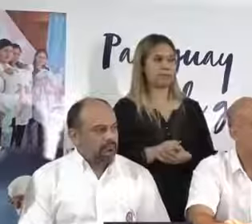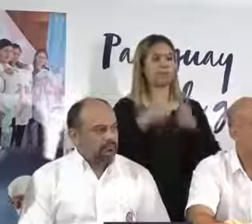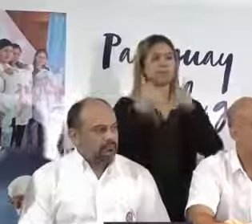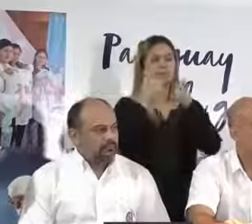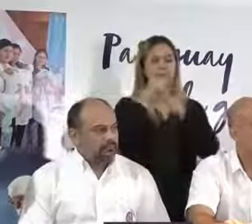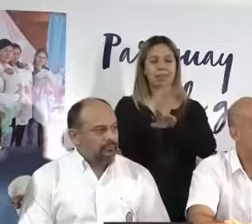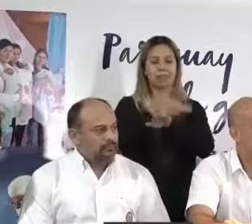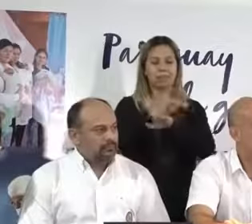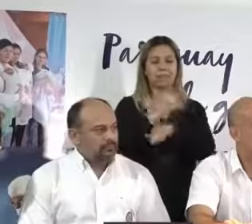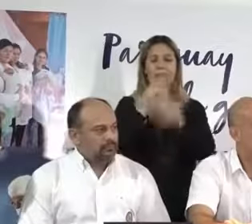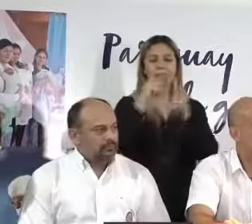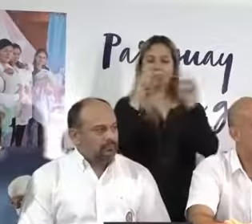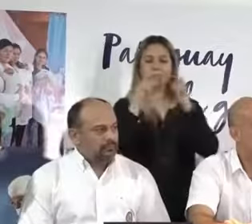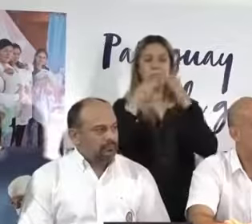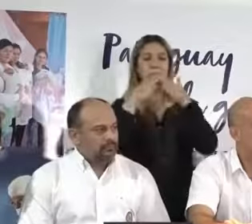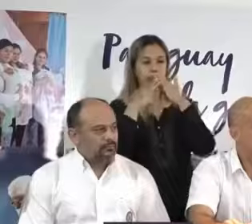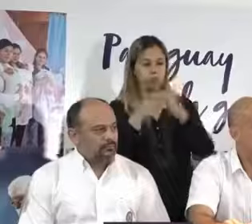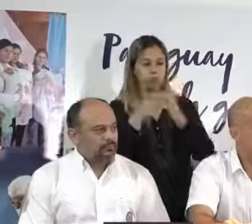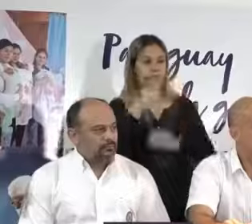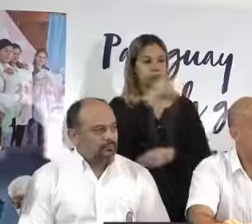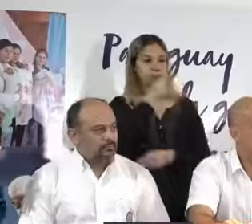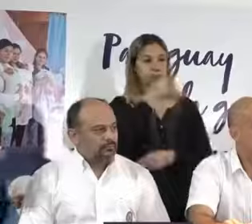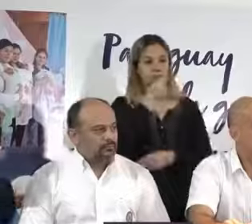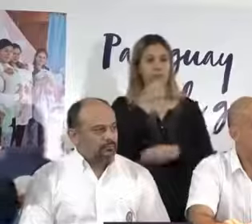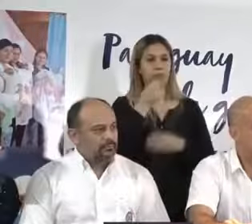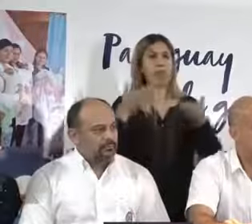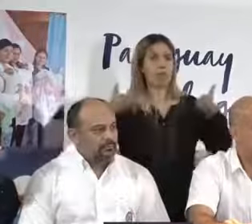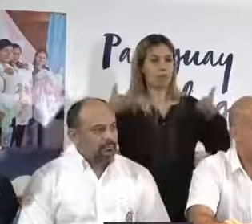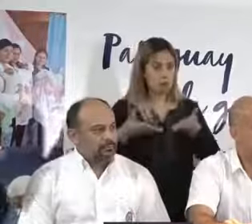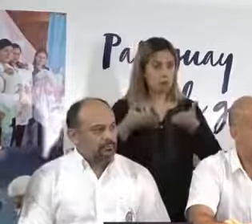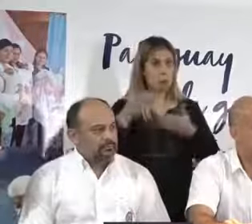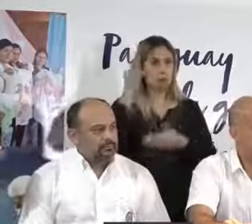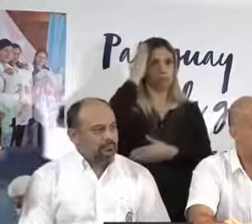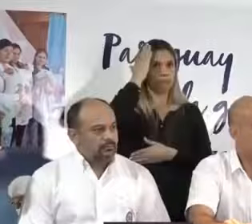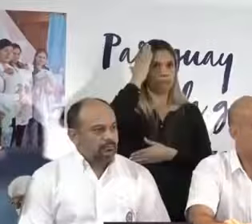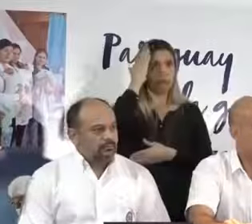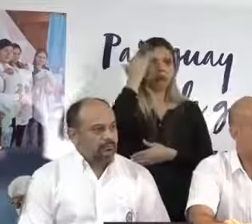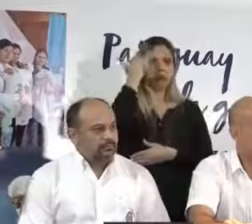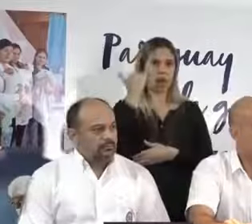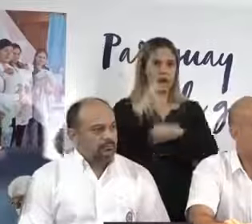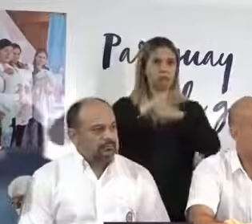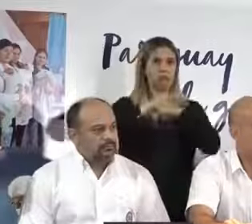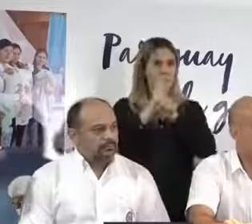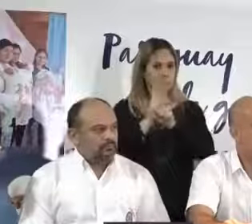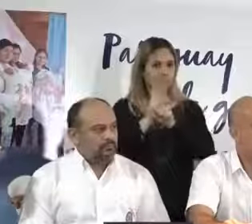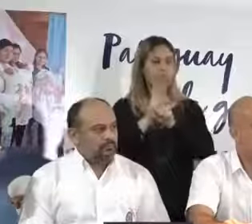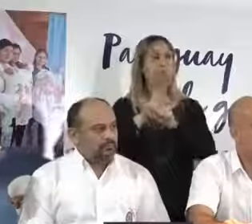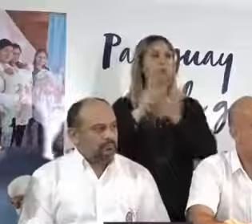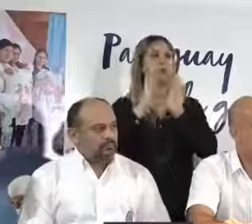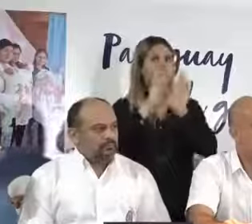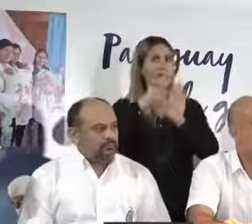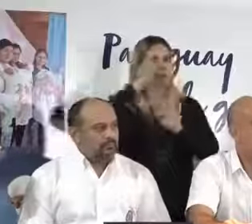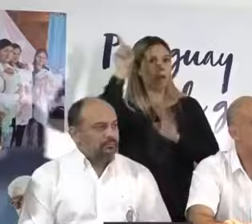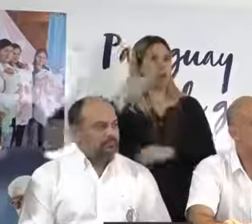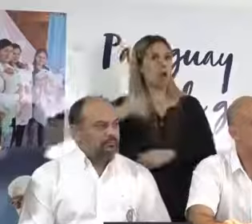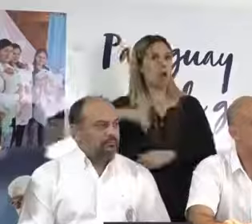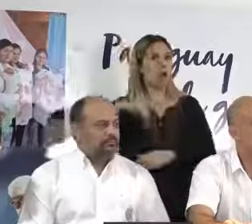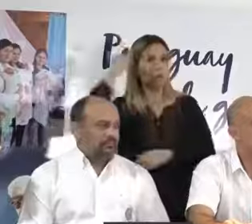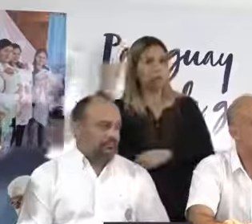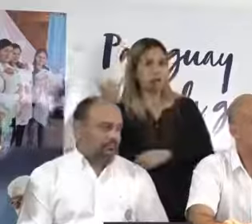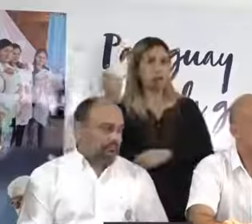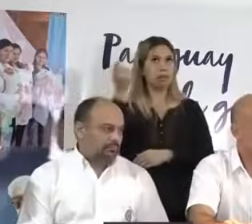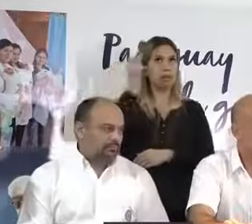consulta. ¿Cuáles serán los trabajos a partir de ahora, teniendo en cuenta de que hay también casos confirmados en Argentina, en